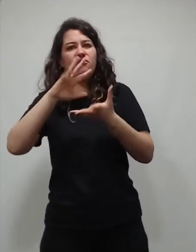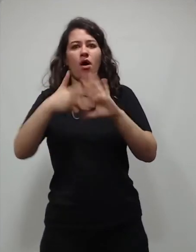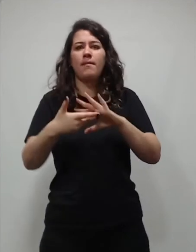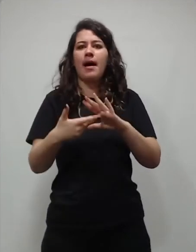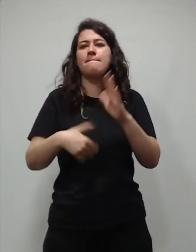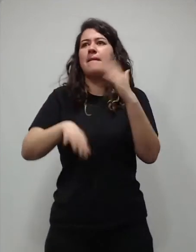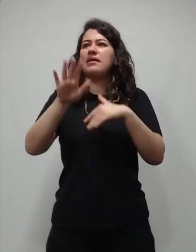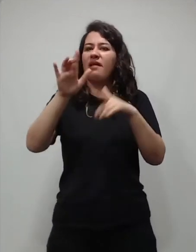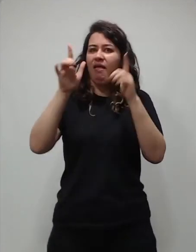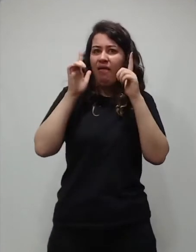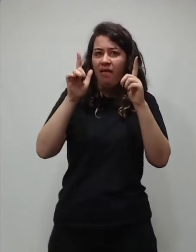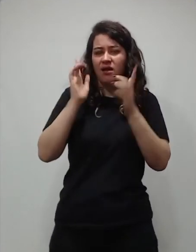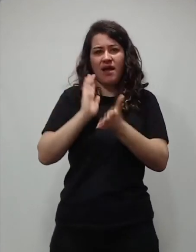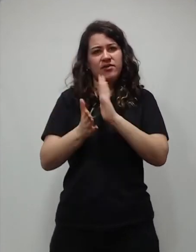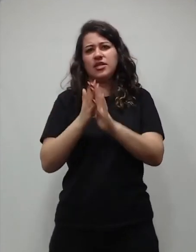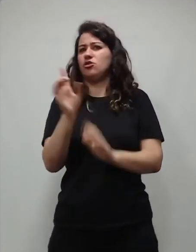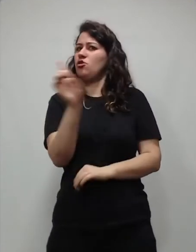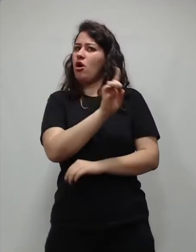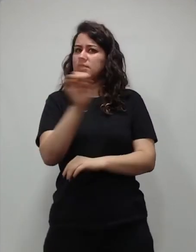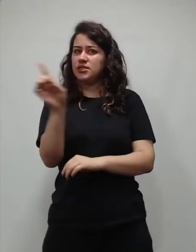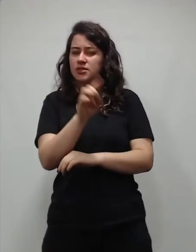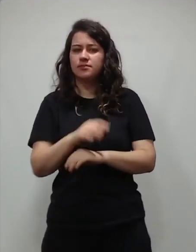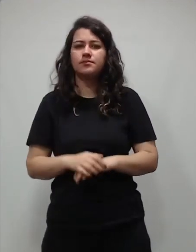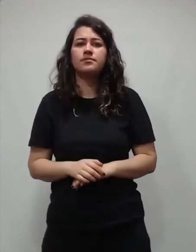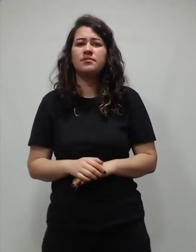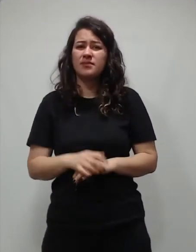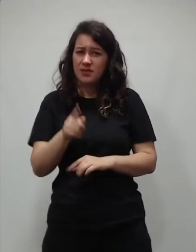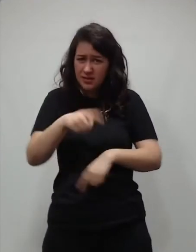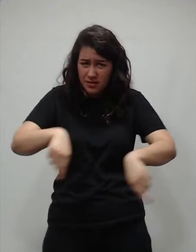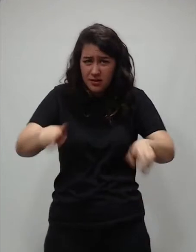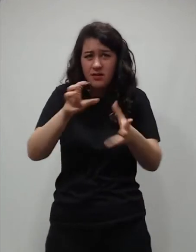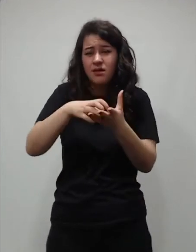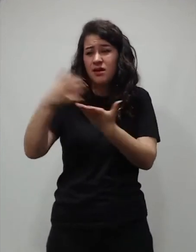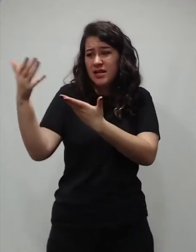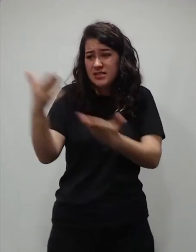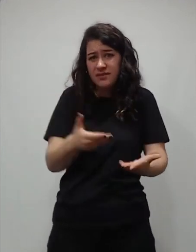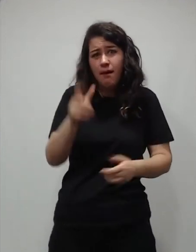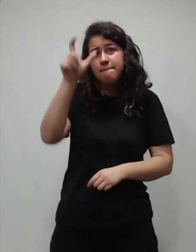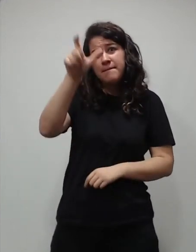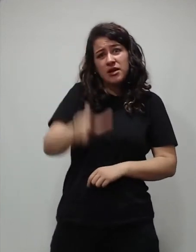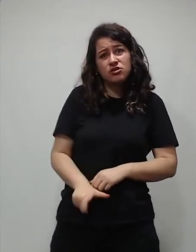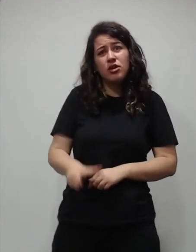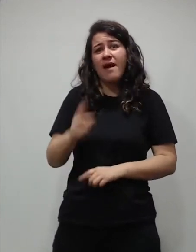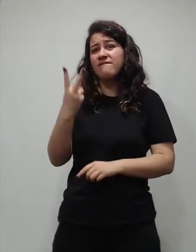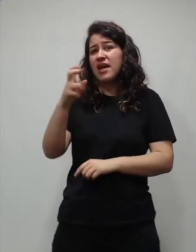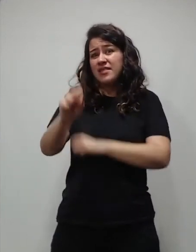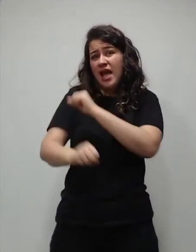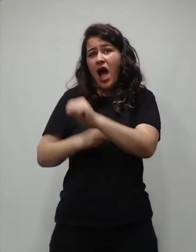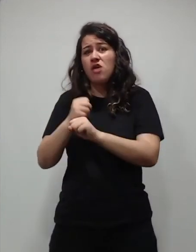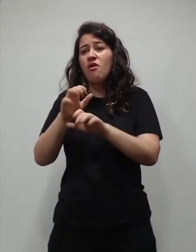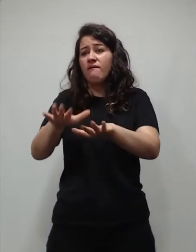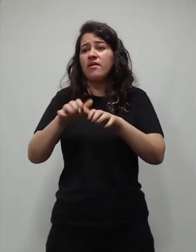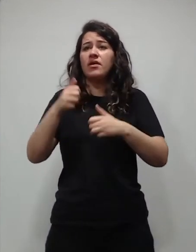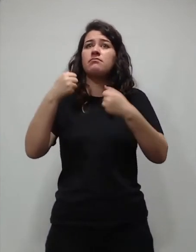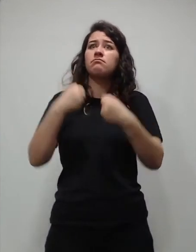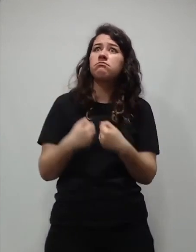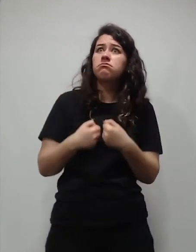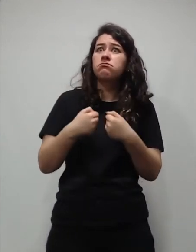en muchos casos más que de rehabilitación. ¿Están en condiciones de recibir a una persona que hace 20 años vive encerrada?